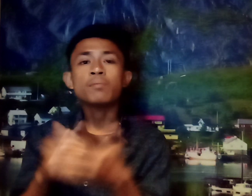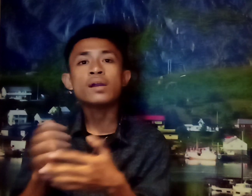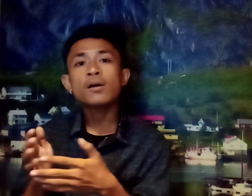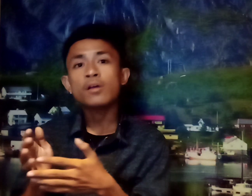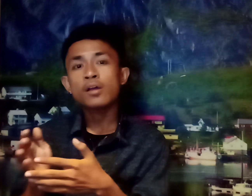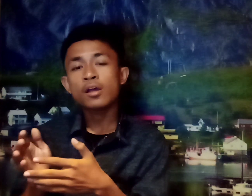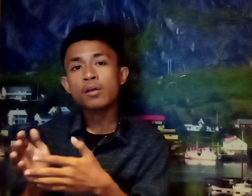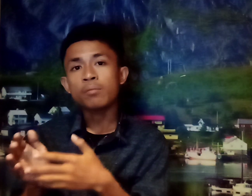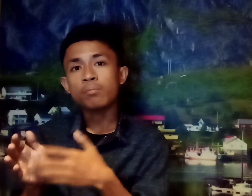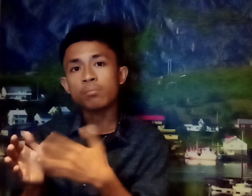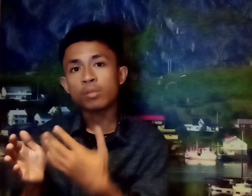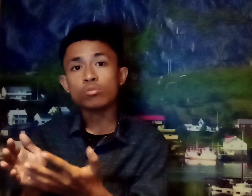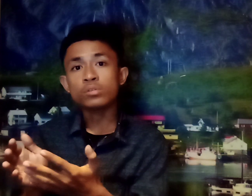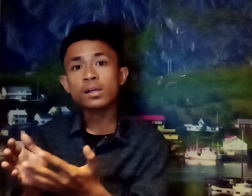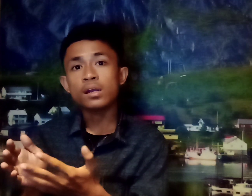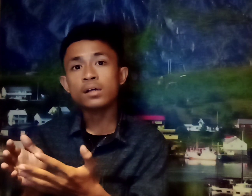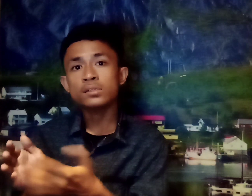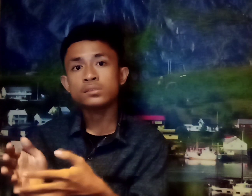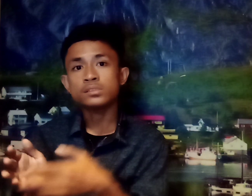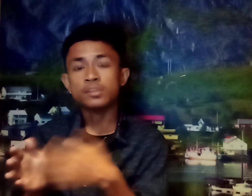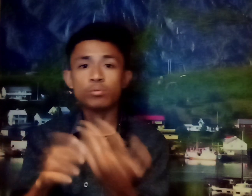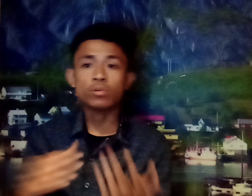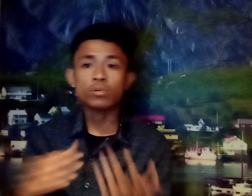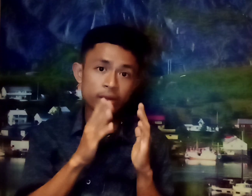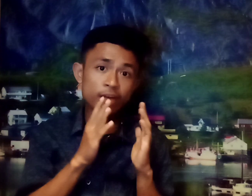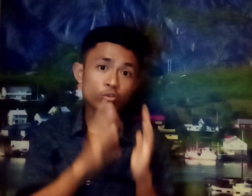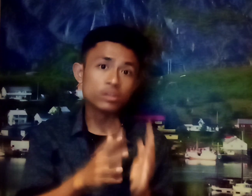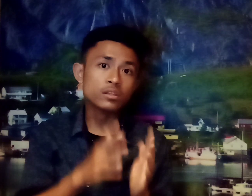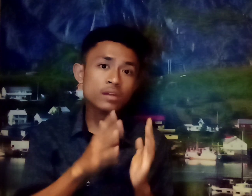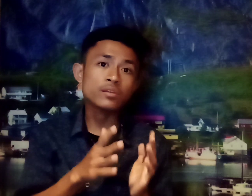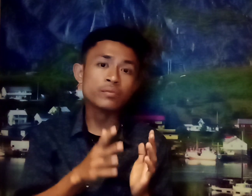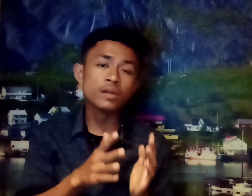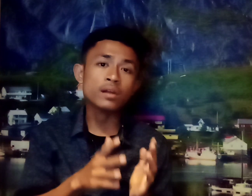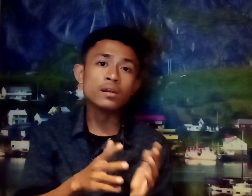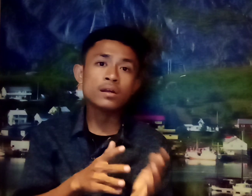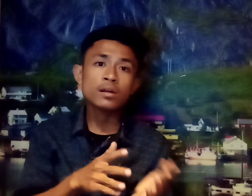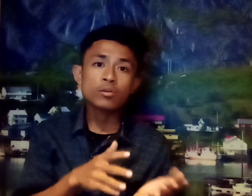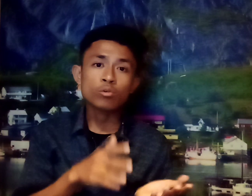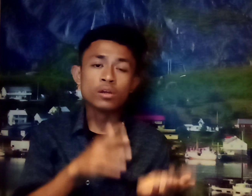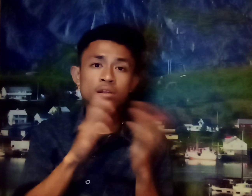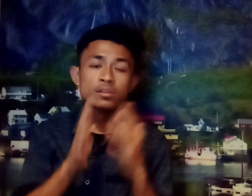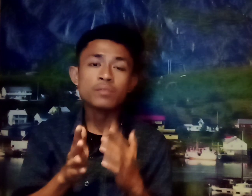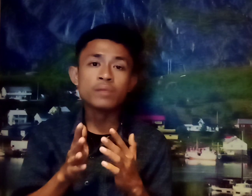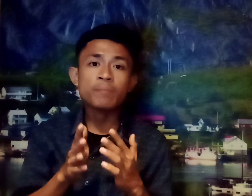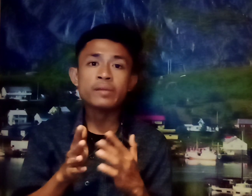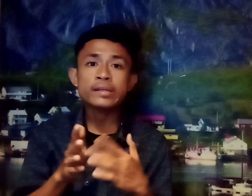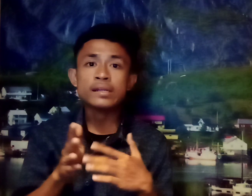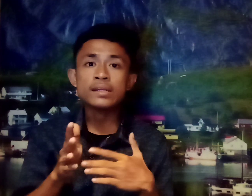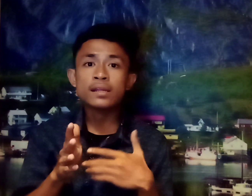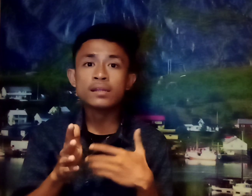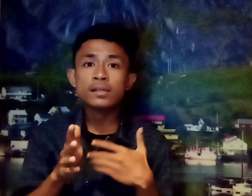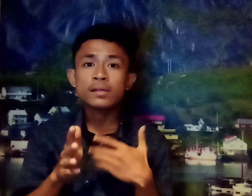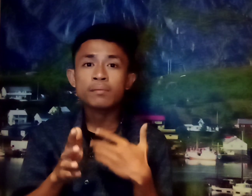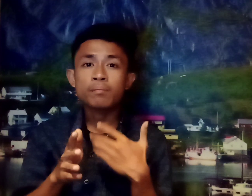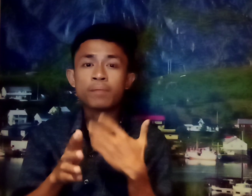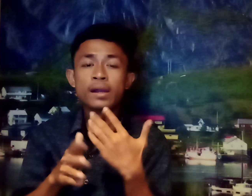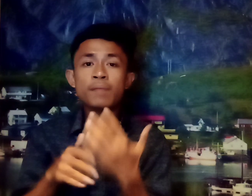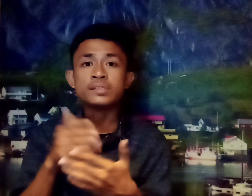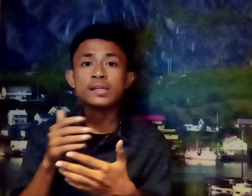kepada berurutan dan campuran. Bedaan kuantitatif dan kualitatif dapat dilihat pada